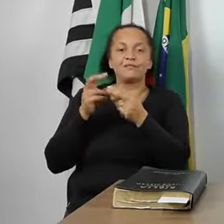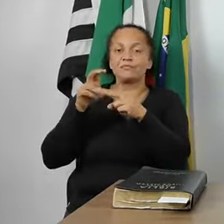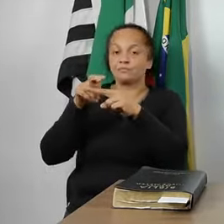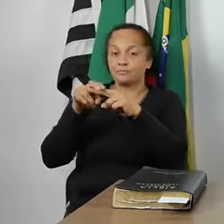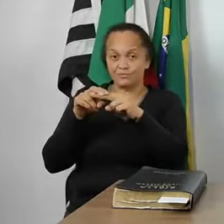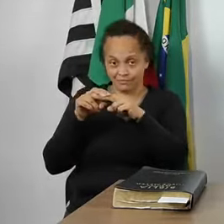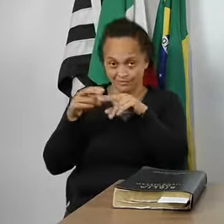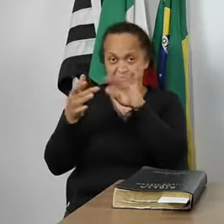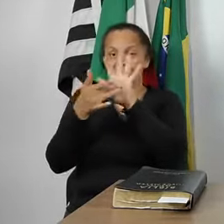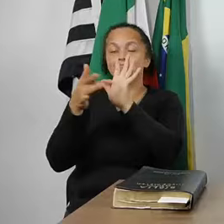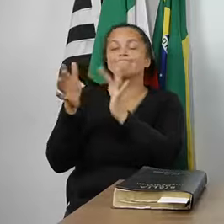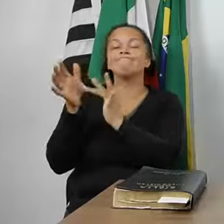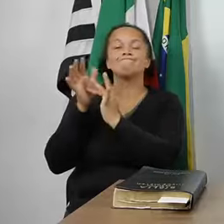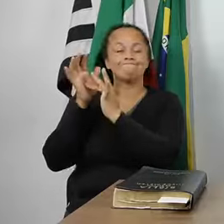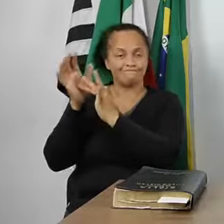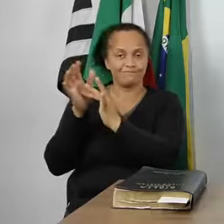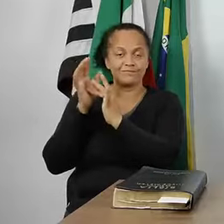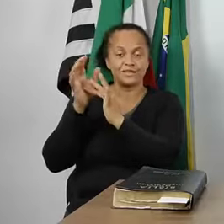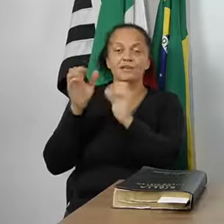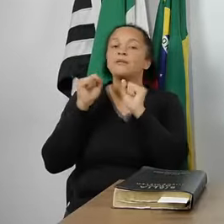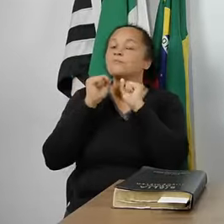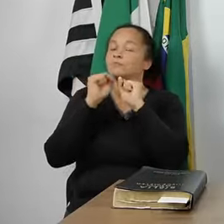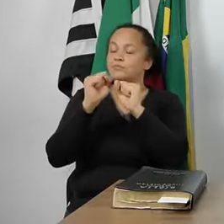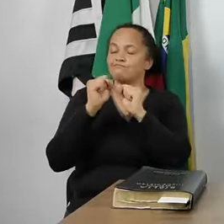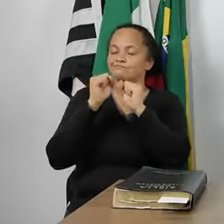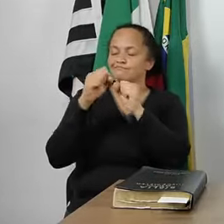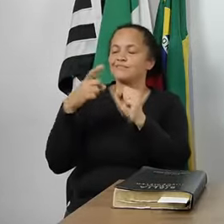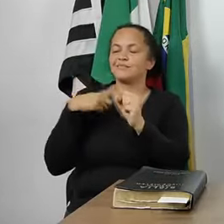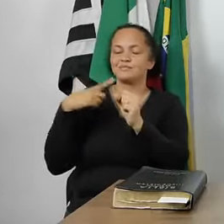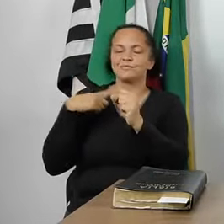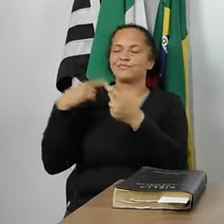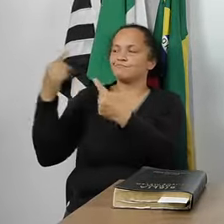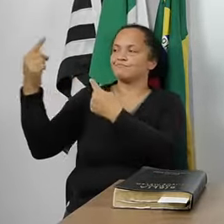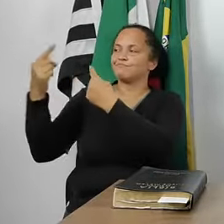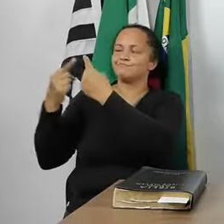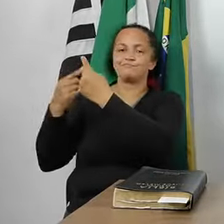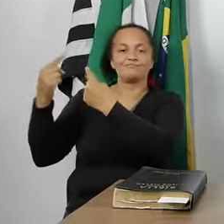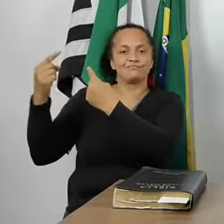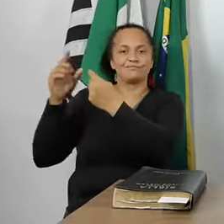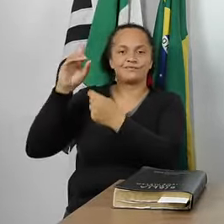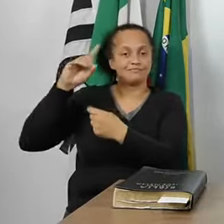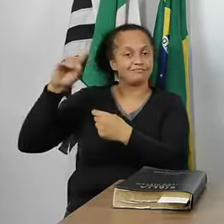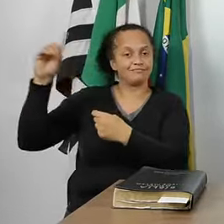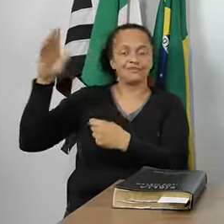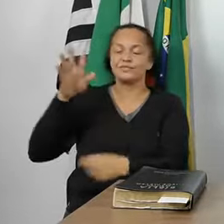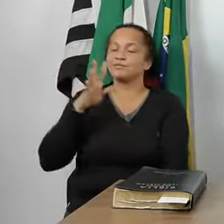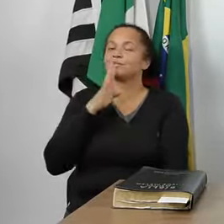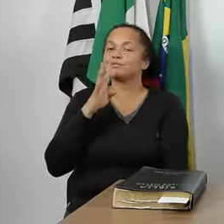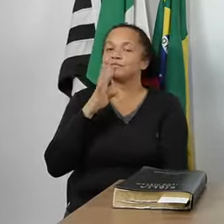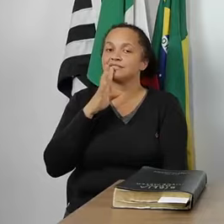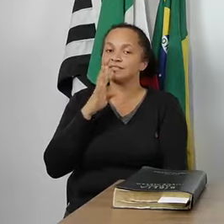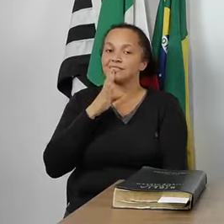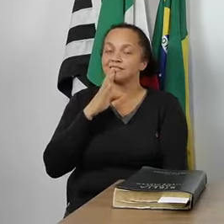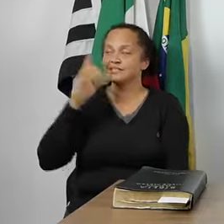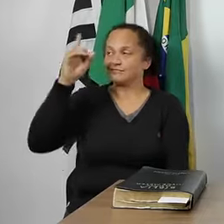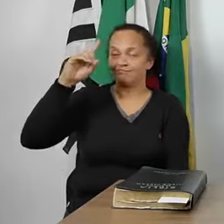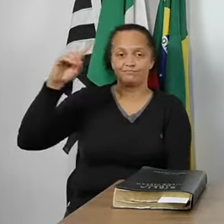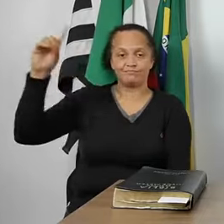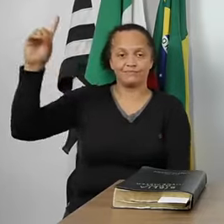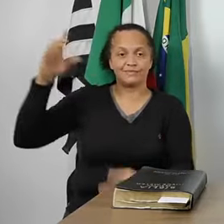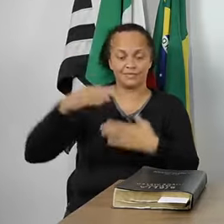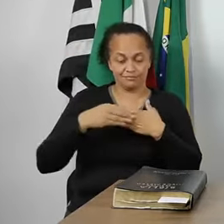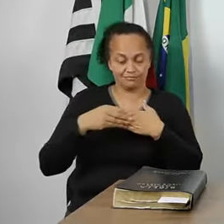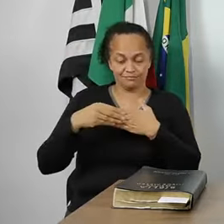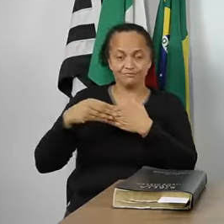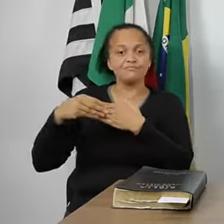de poder nos relacionar com Ele em intimidade, de conhecê-lo, de caminhar junto com Ele.